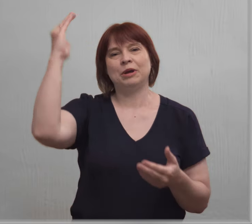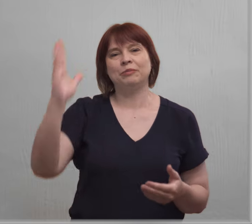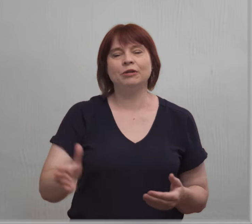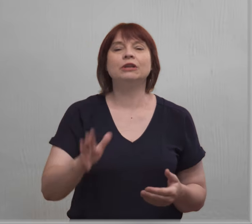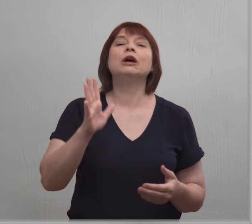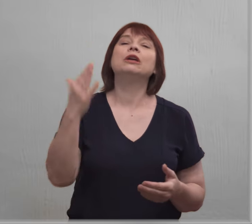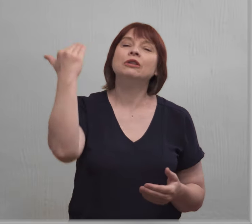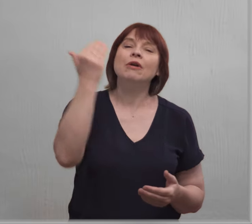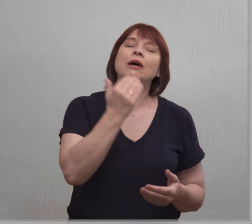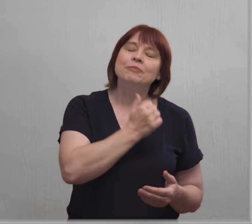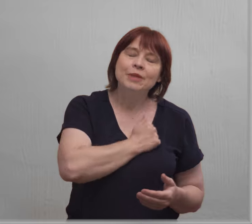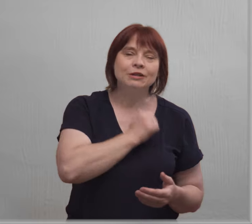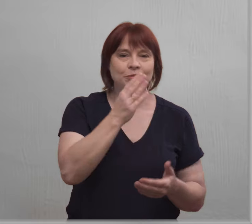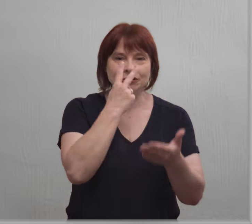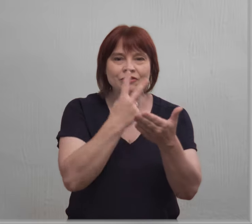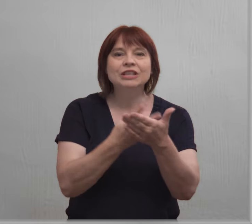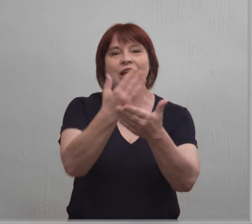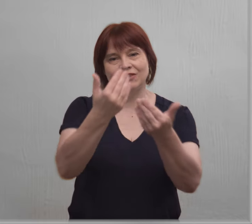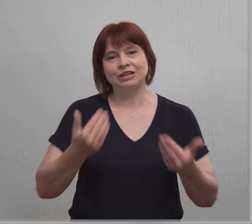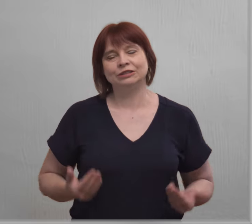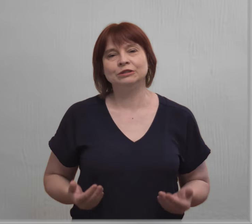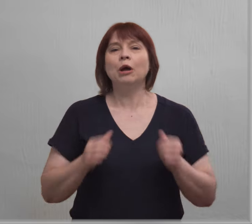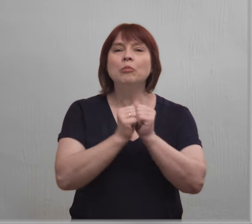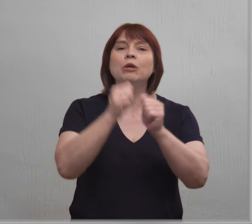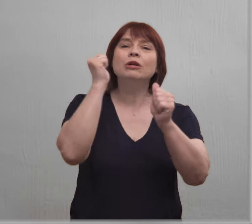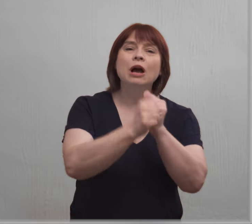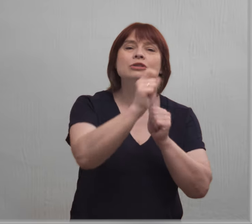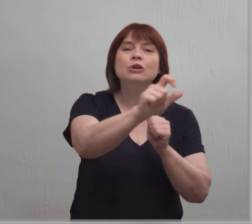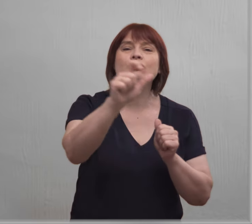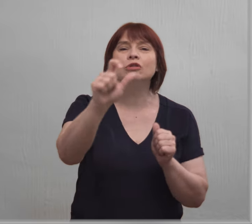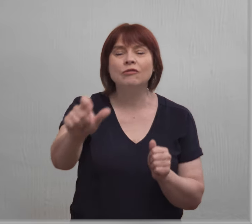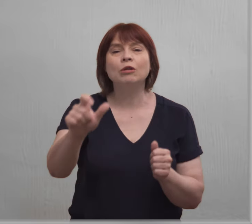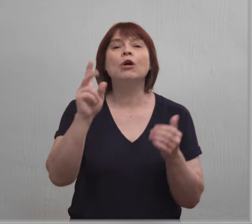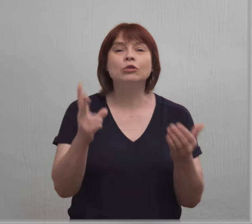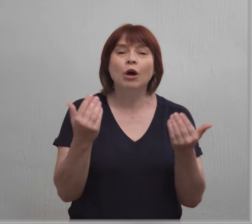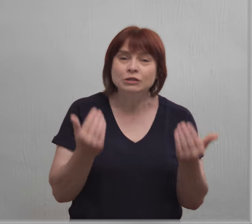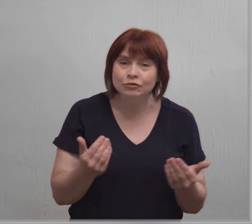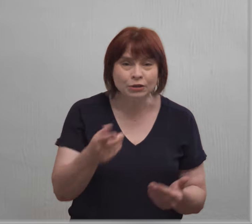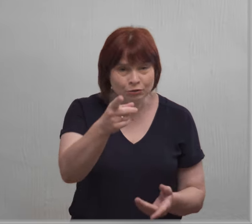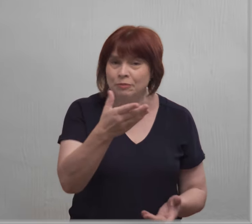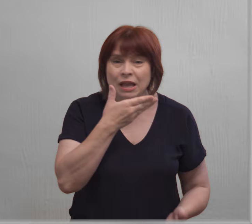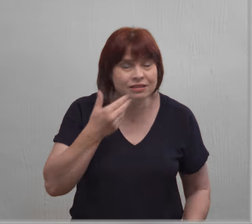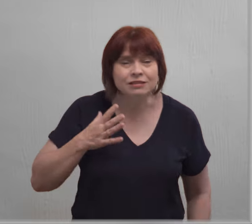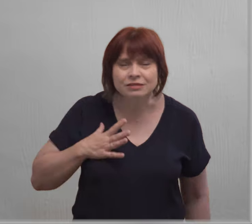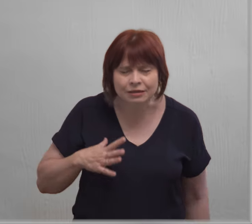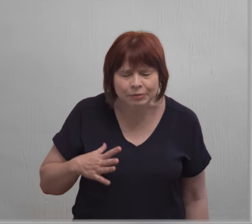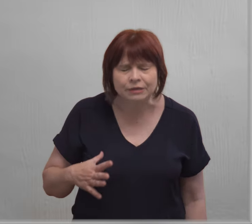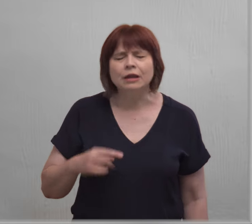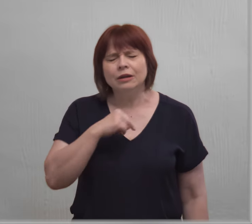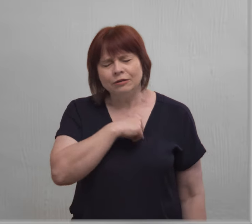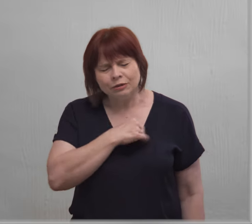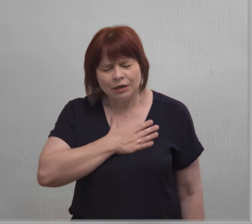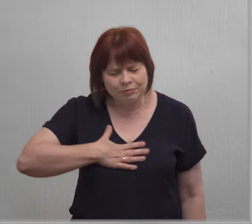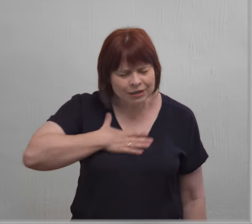явилась в их жизнях, Господь. И также я прошу Тебя, Господь, за каждого человека, кто вдруг сегодня не имеет терпения, переживает, что Царство Твое не действует в